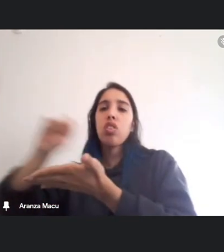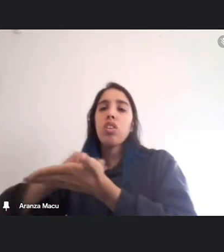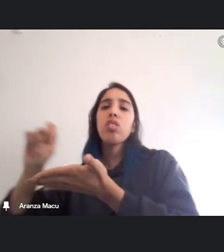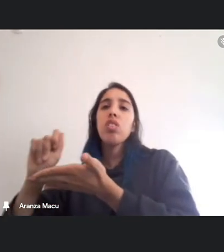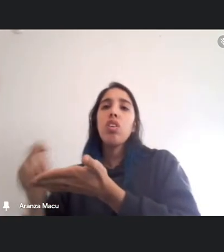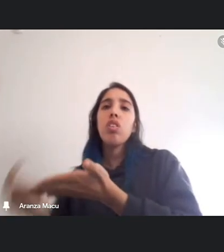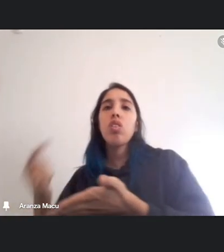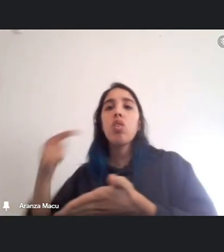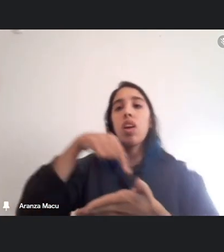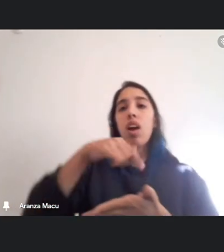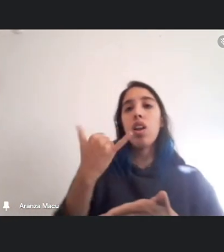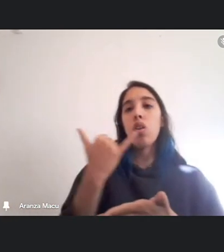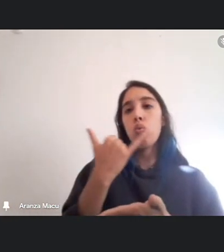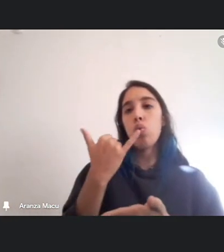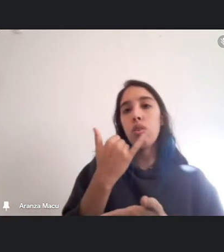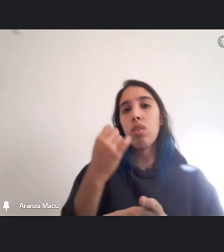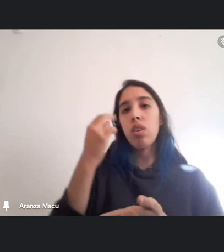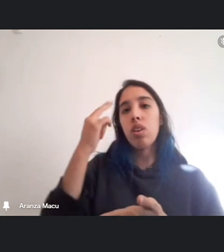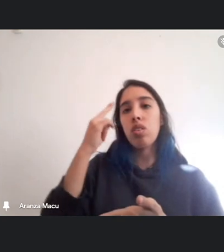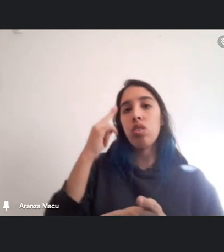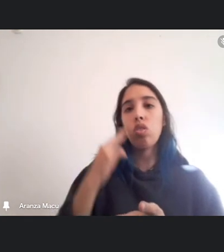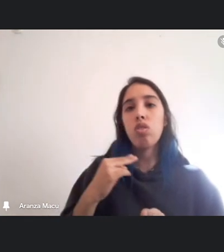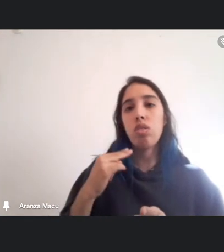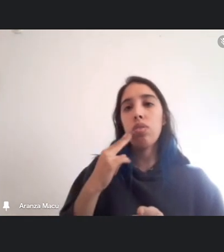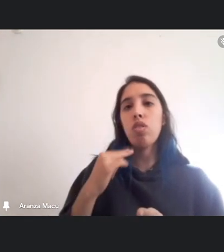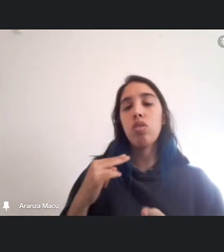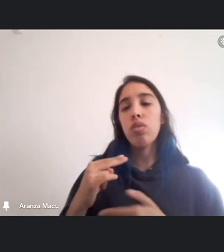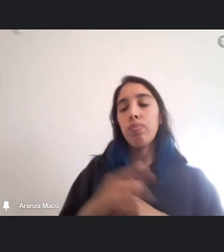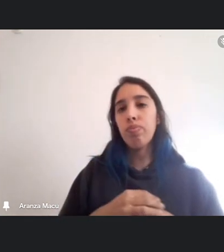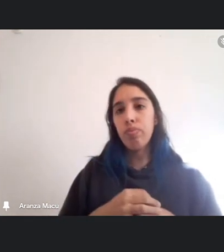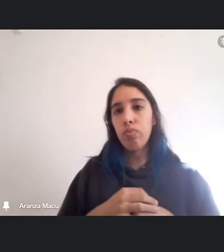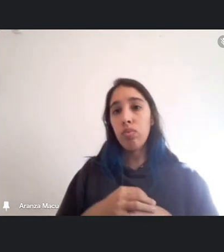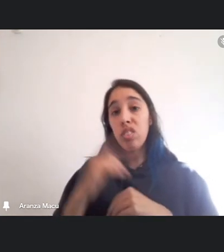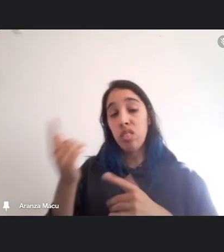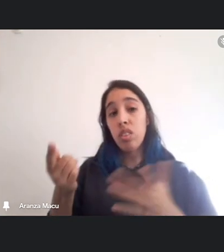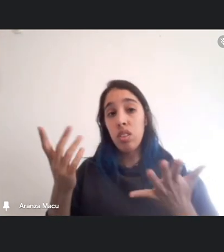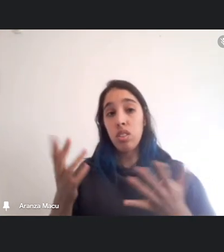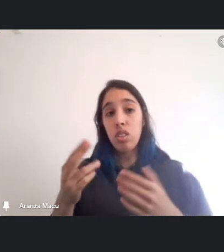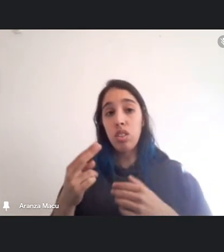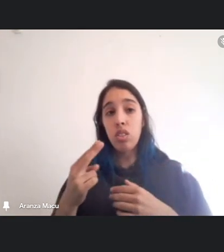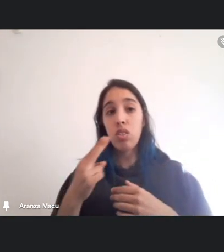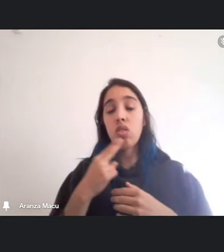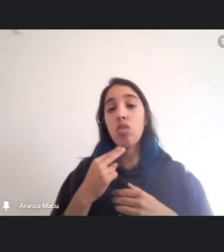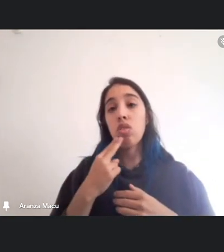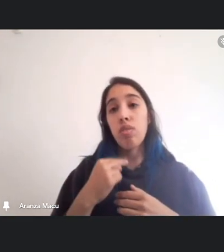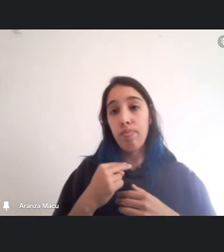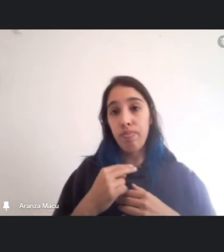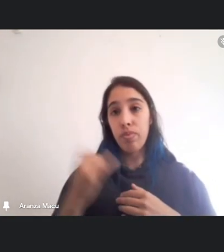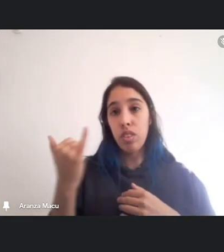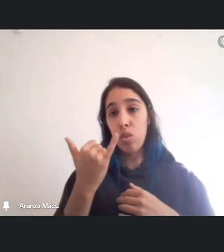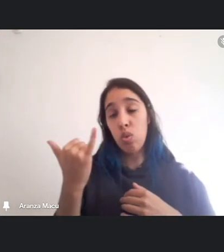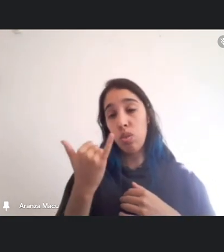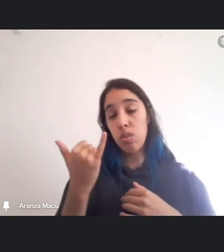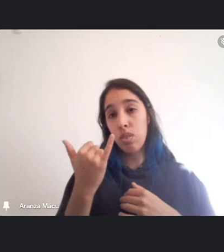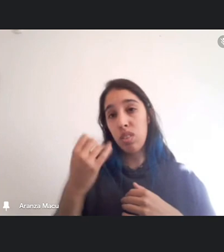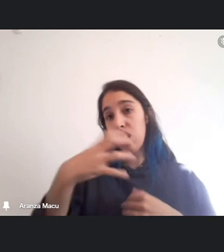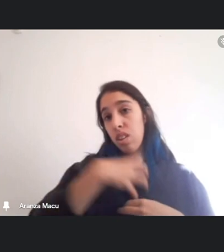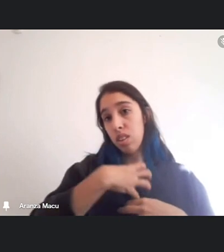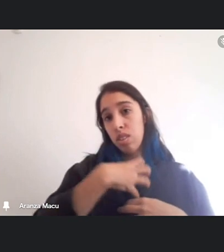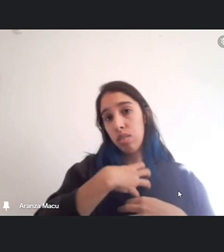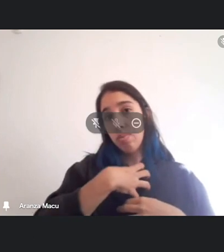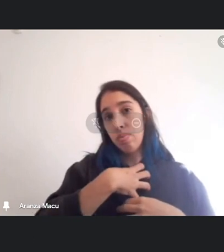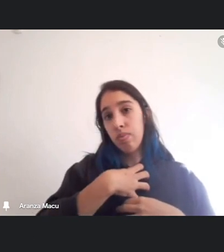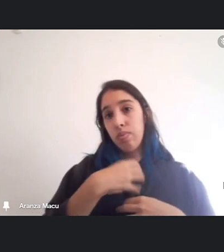¿Sí? Bien. Así que bueno, nos vemos el jueves 11, entonces. Bueno, la semana que viene no hay